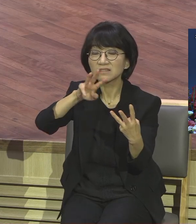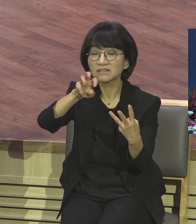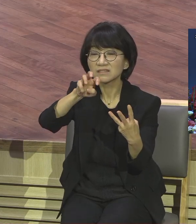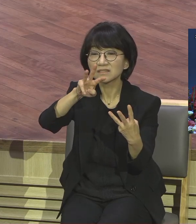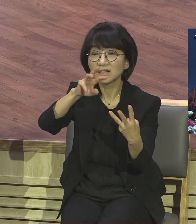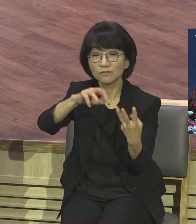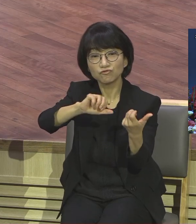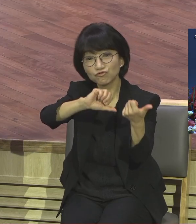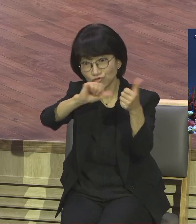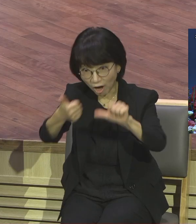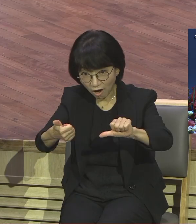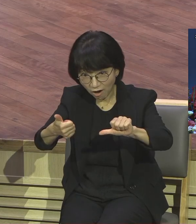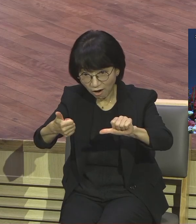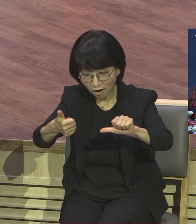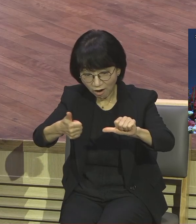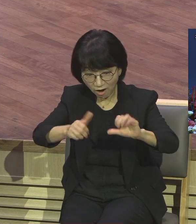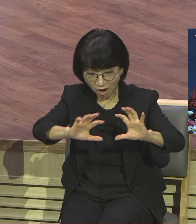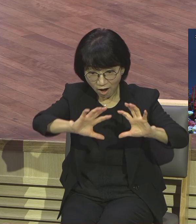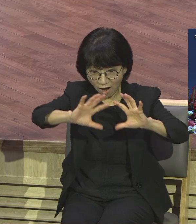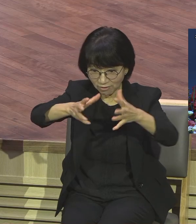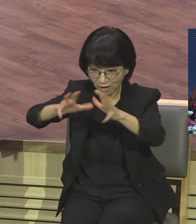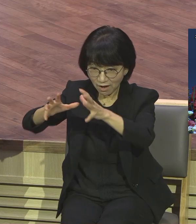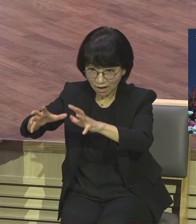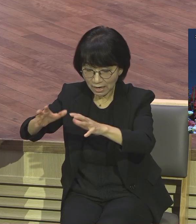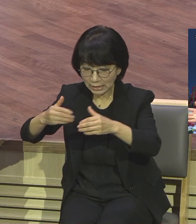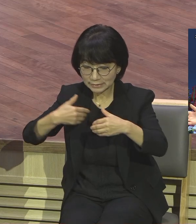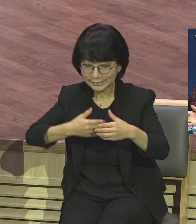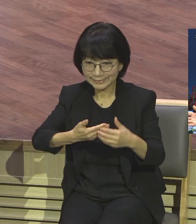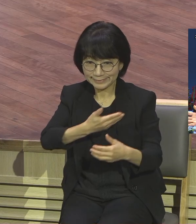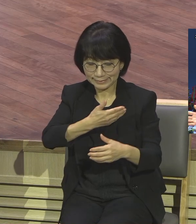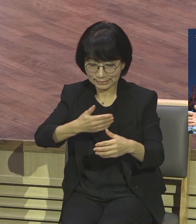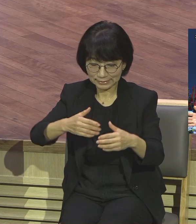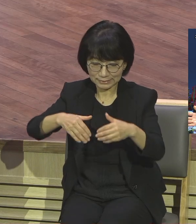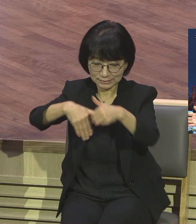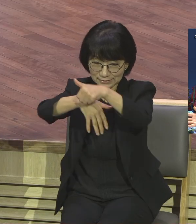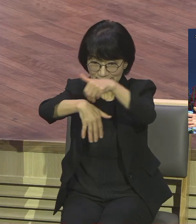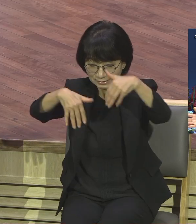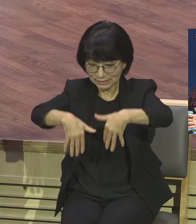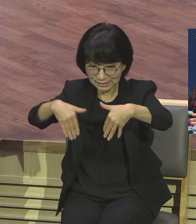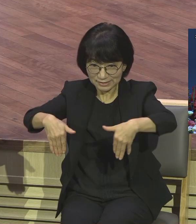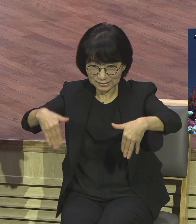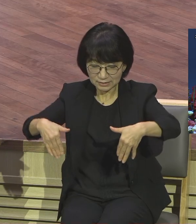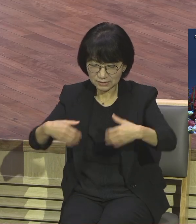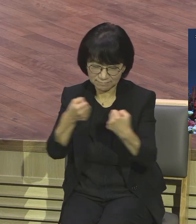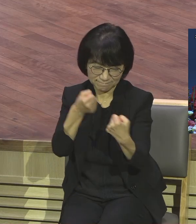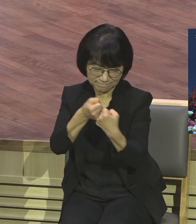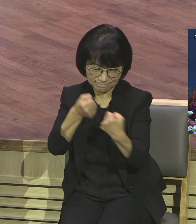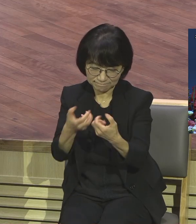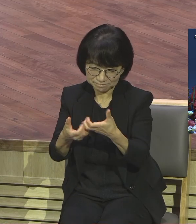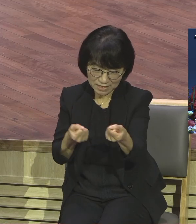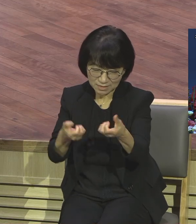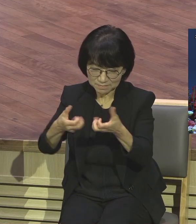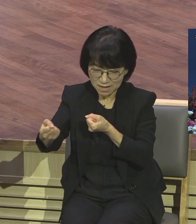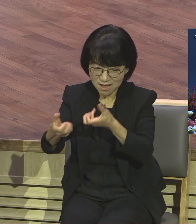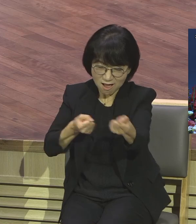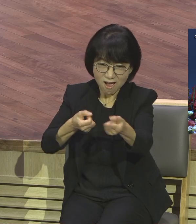왕국은 부하들의 그야말로 이 분열로 인해 가지고 완전히 다 쪼개져 버렸습니다. 헬라 왕국이 다 쪼개져